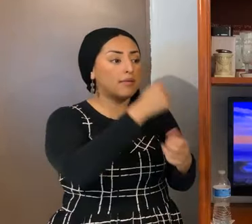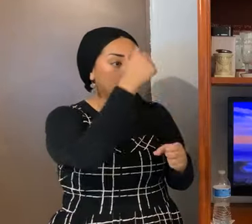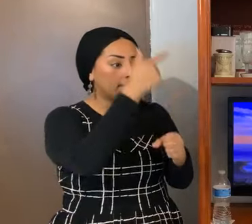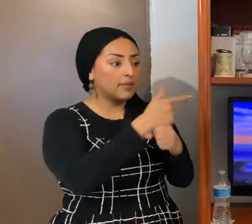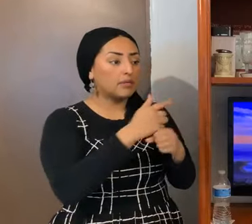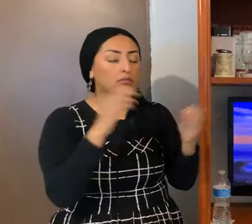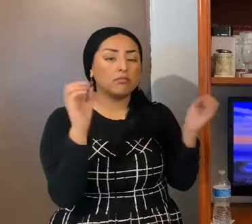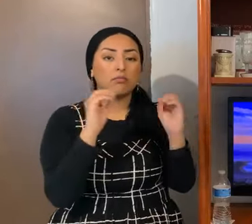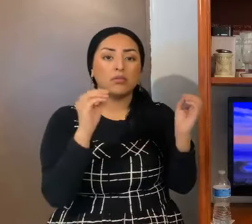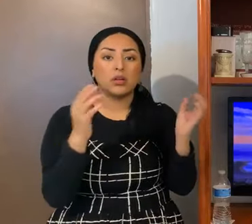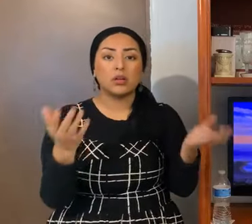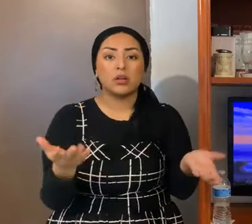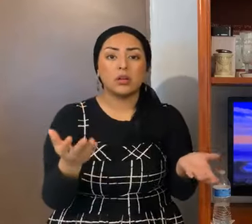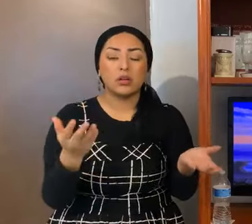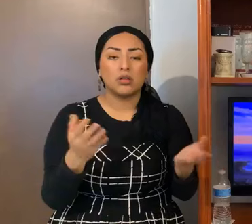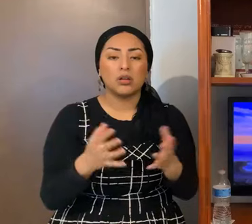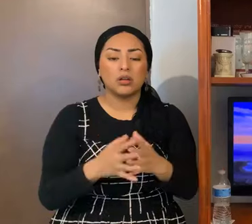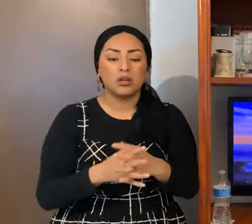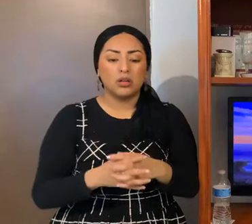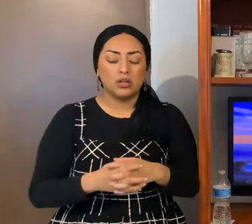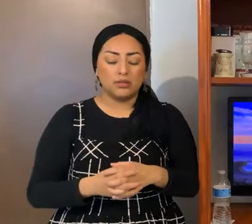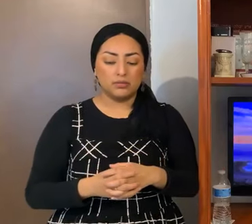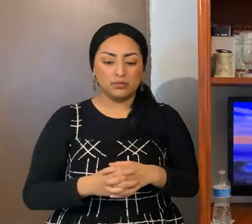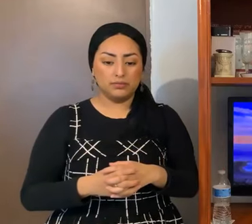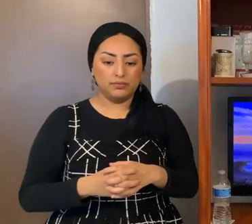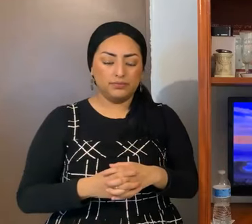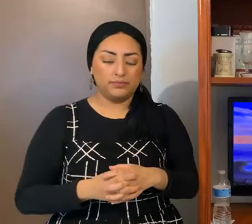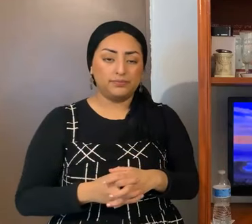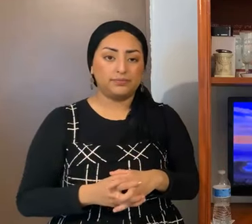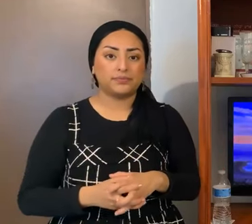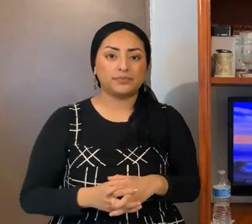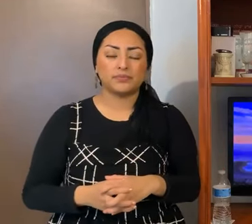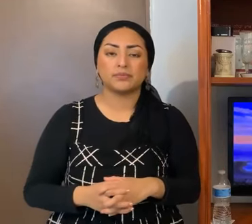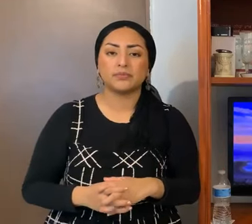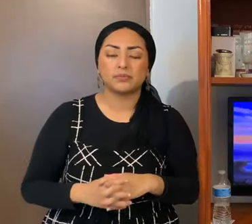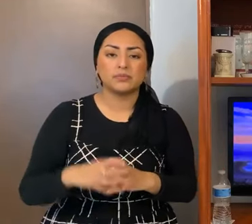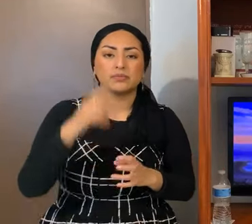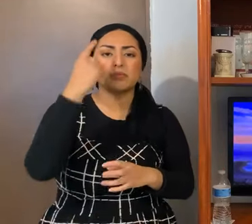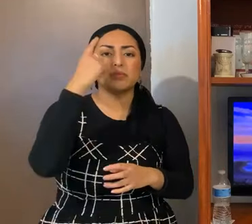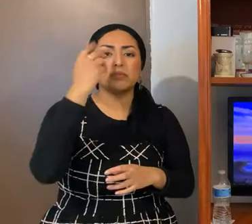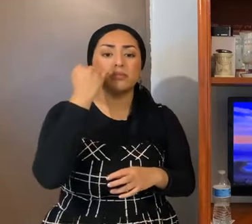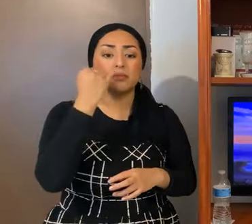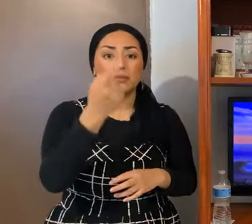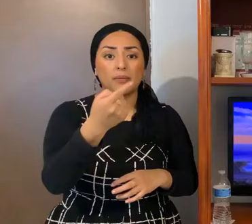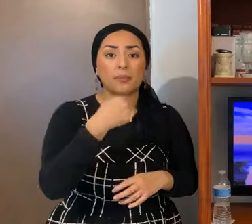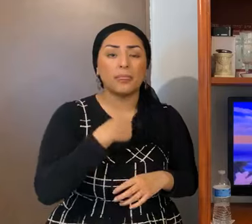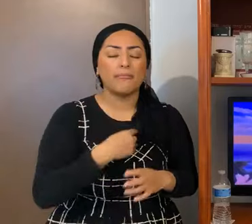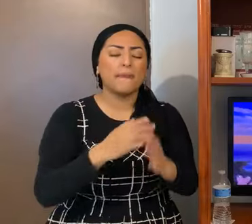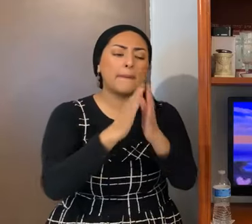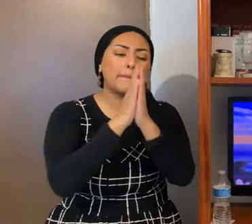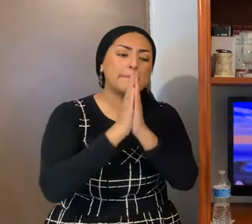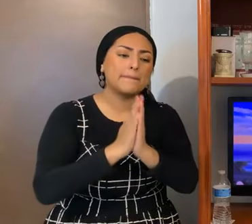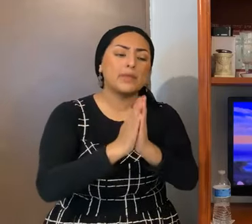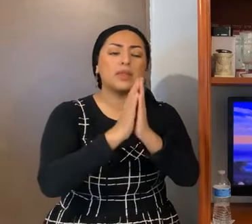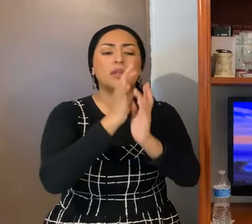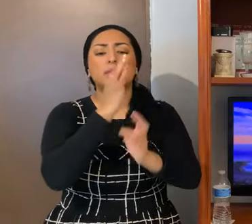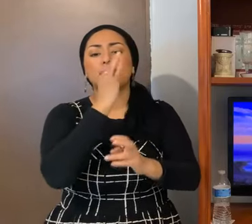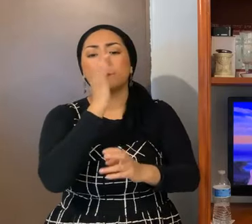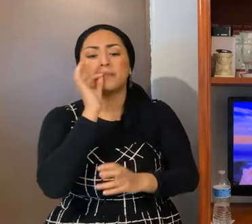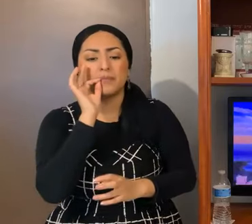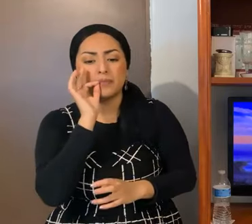dispuestos a ayudar, o si nos piden ayuda lo hacemos mal. ¿De qué sirve que oremos y ayunemos? ¿De qué sirve